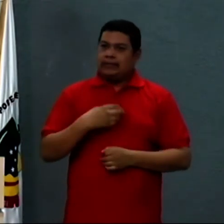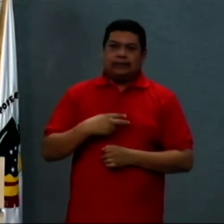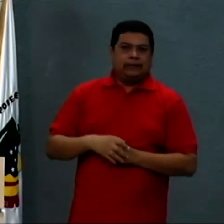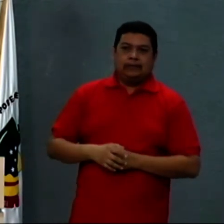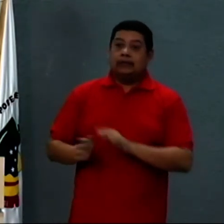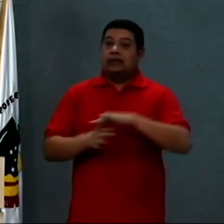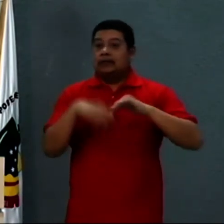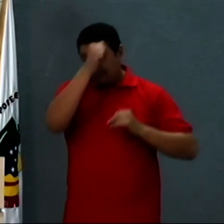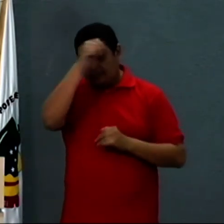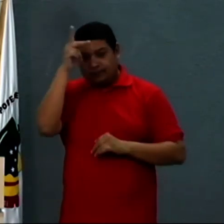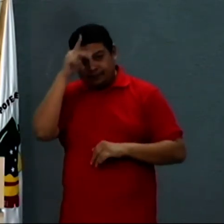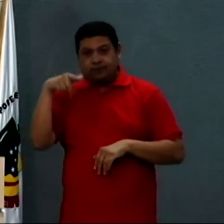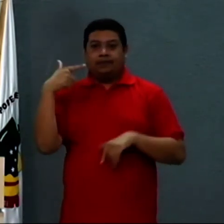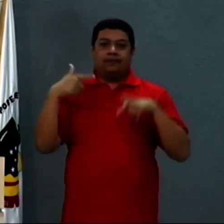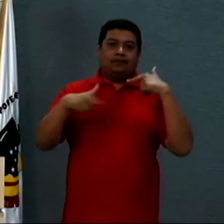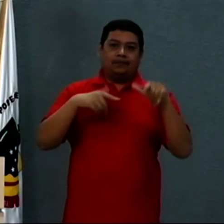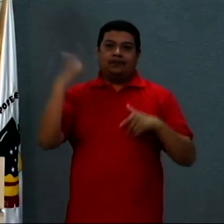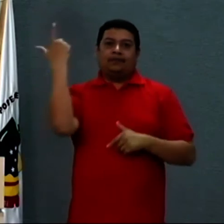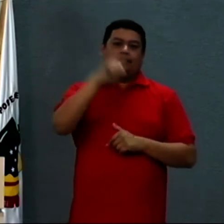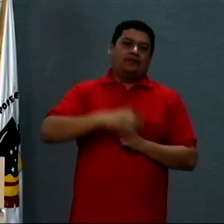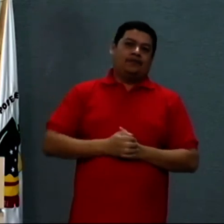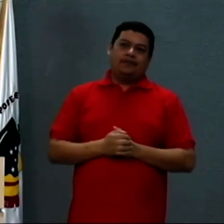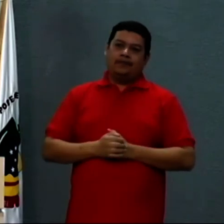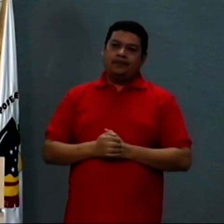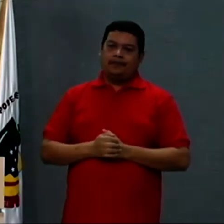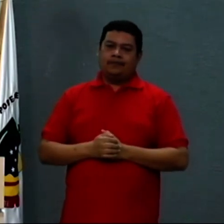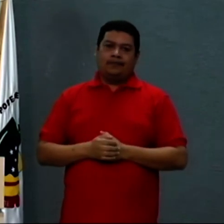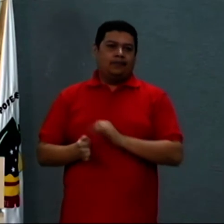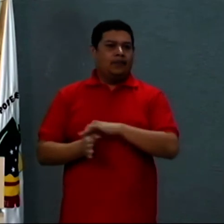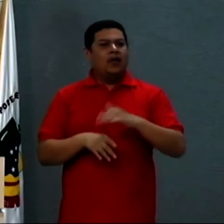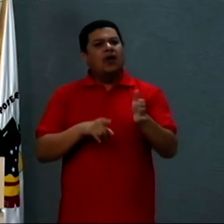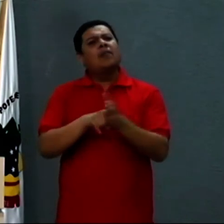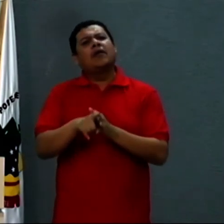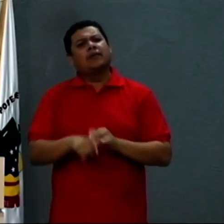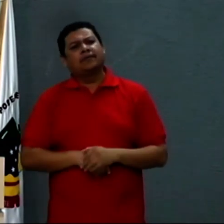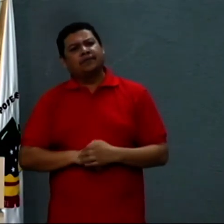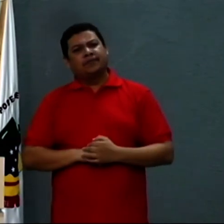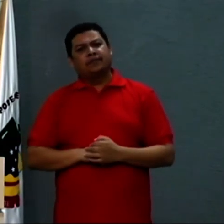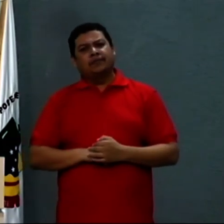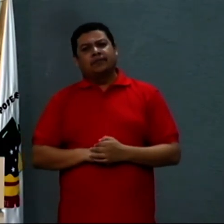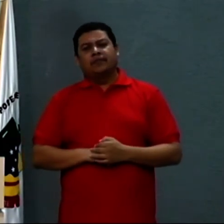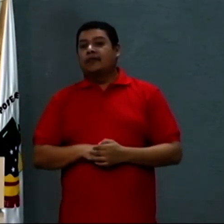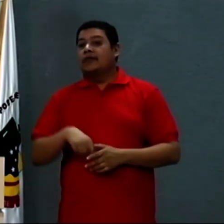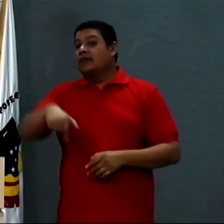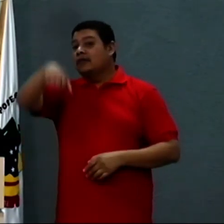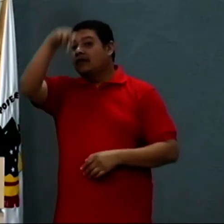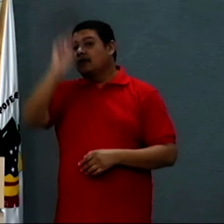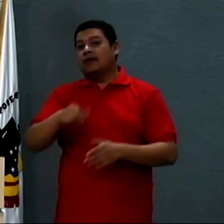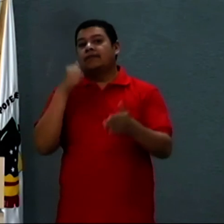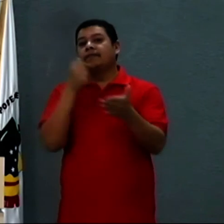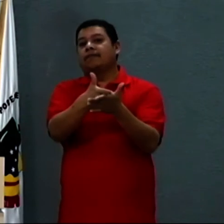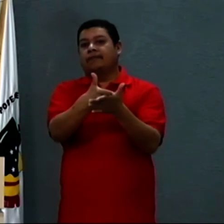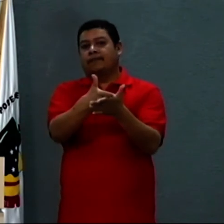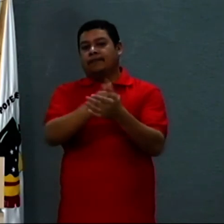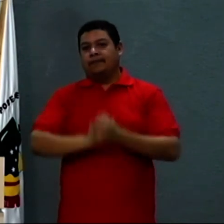o trabalho, não tinha empresa particular nenhuma. Aí eu pergunto, de quem será cobrado aquele retrabalho? Quem é que vai